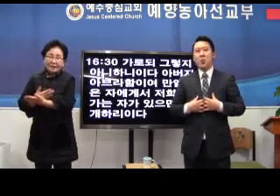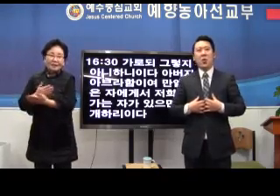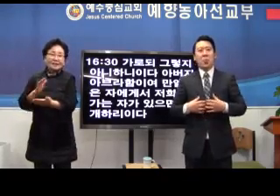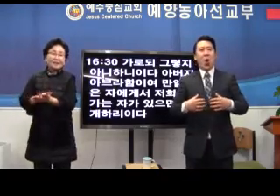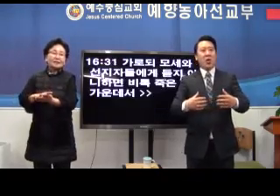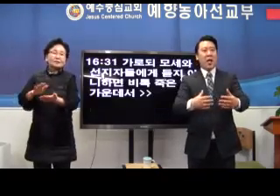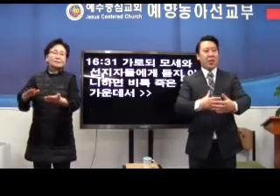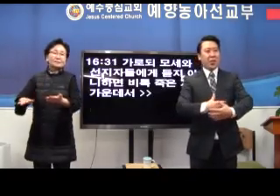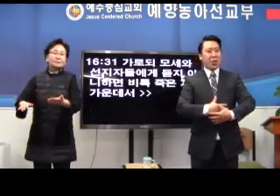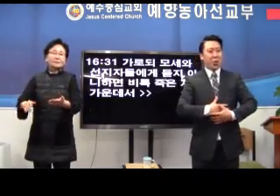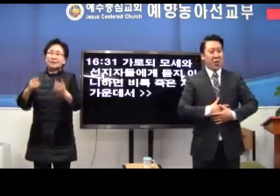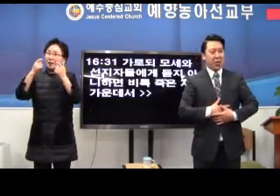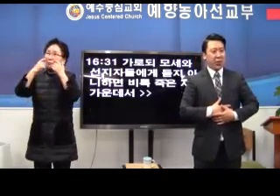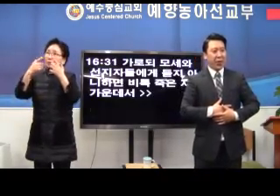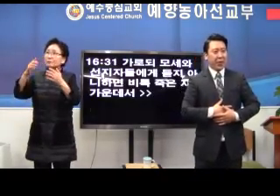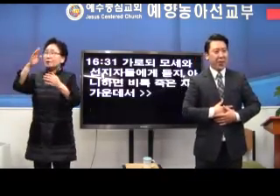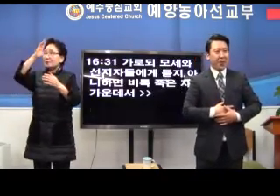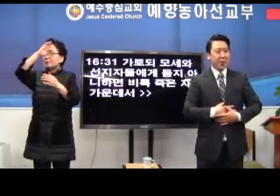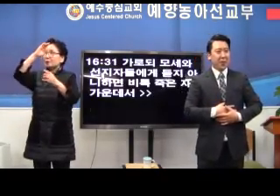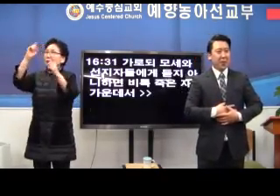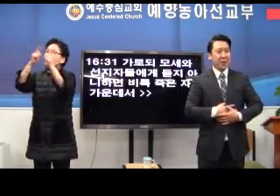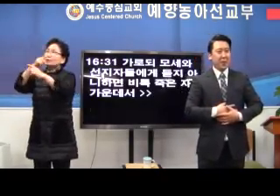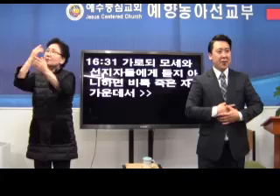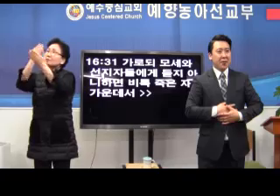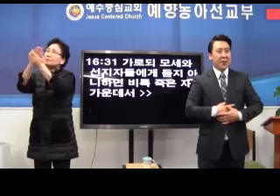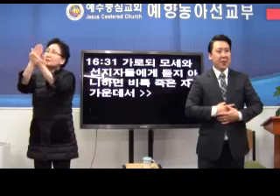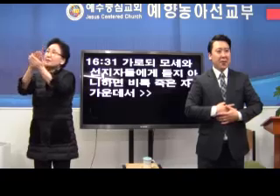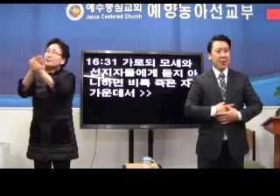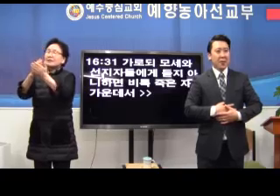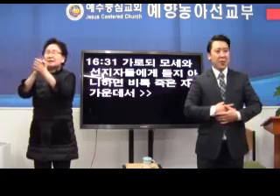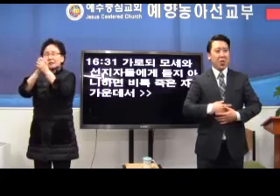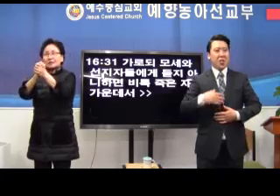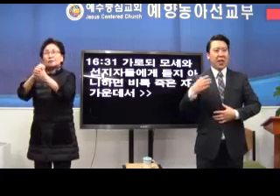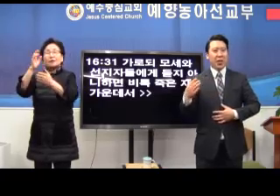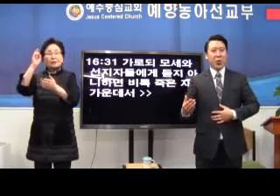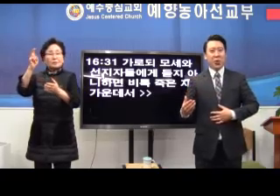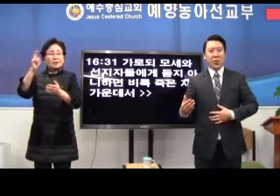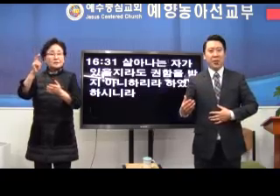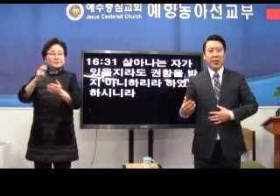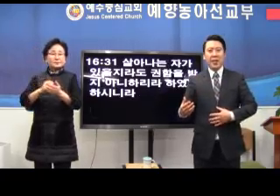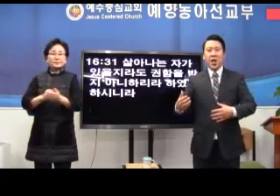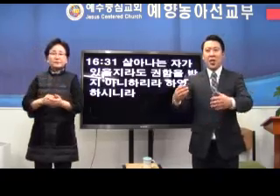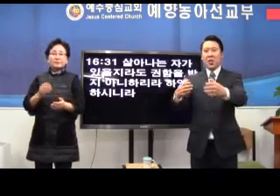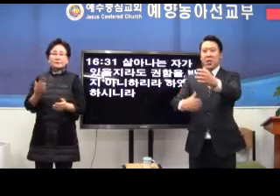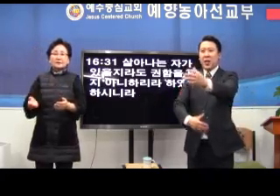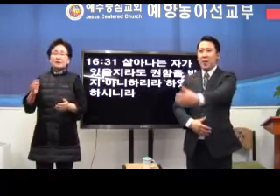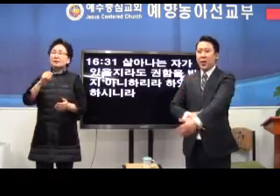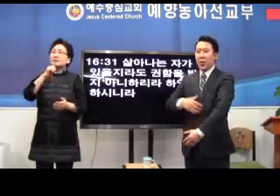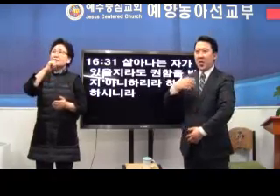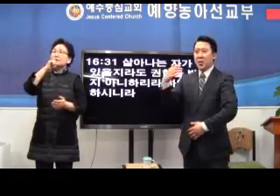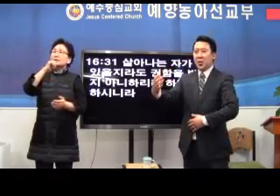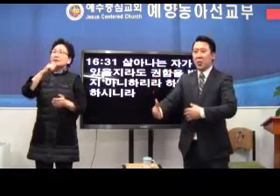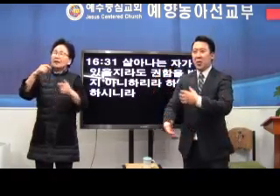분명히 병이 낫기를 기도했을 거예요. 그래서 이 나사로는 자기 죄를 날마다 회개했을